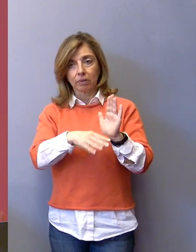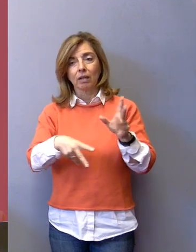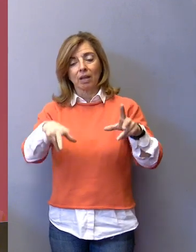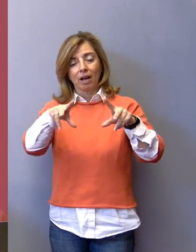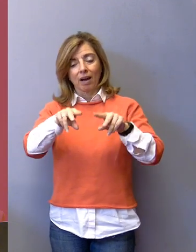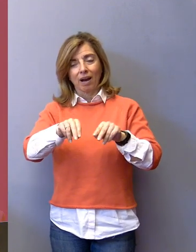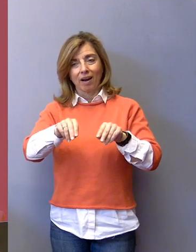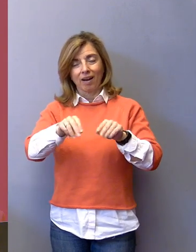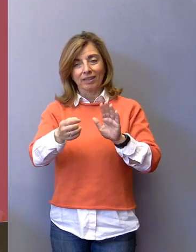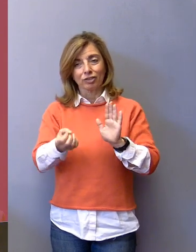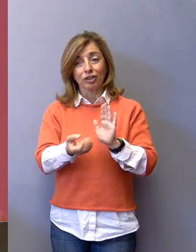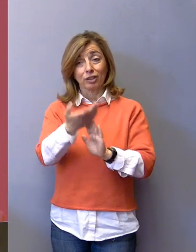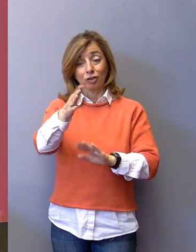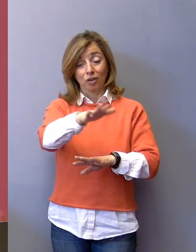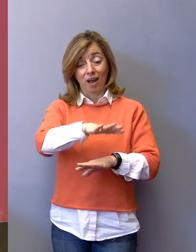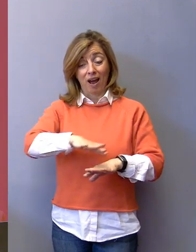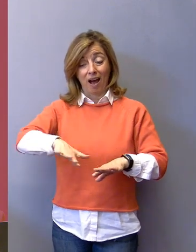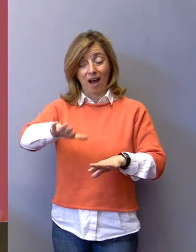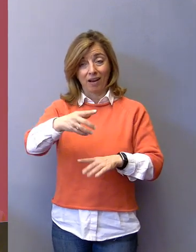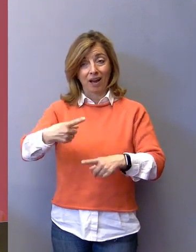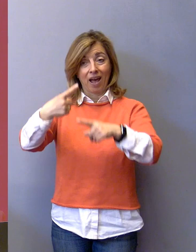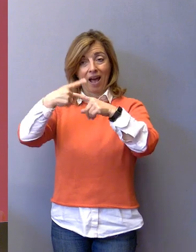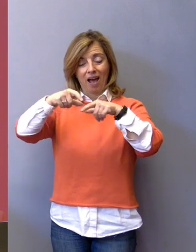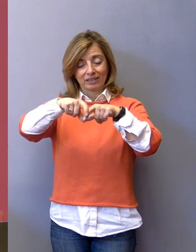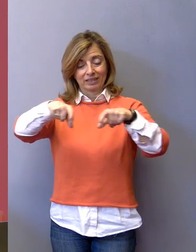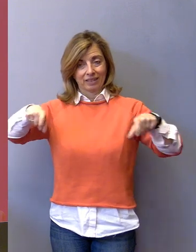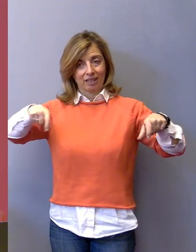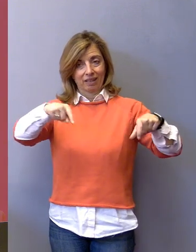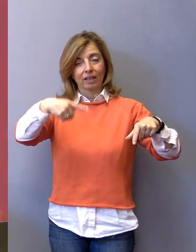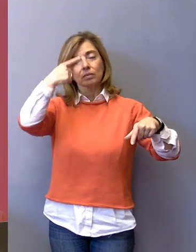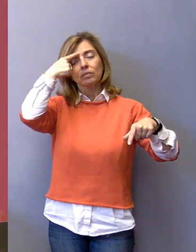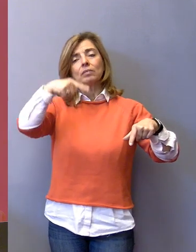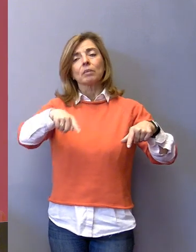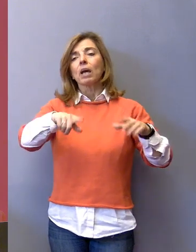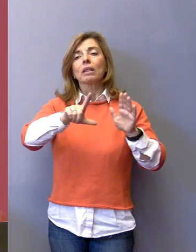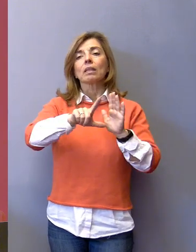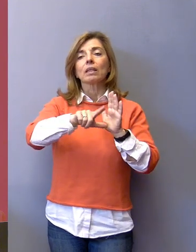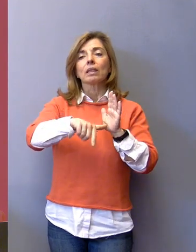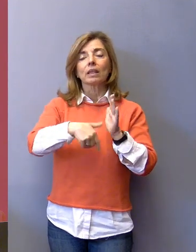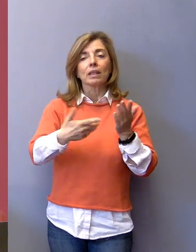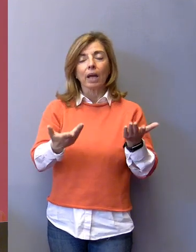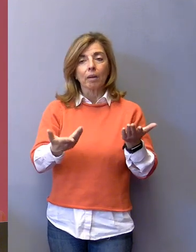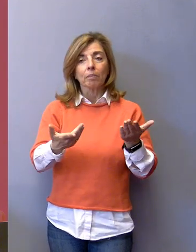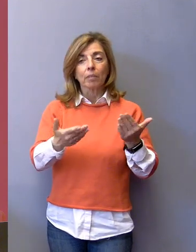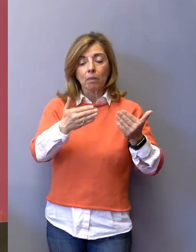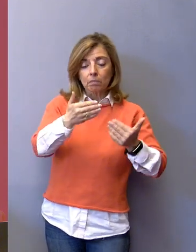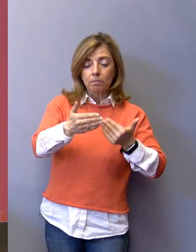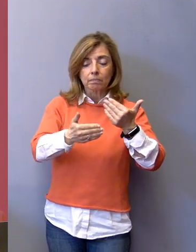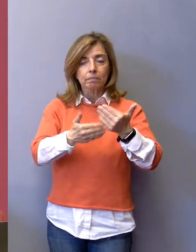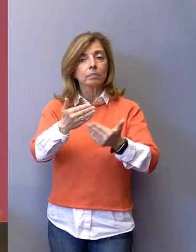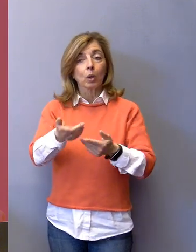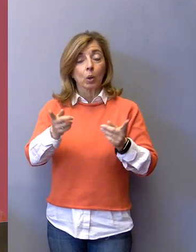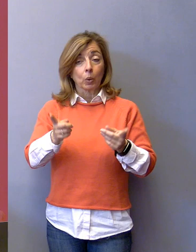dell'area che ospitava la diga di begato e la tempistica quali sono i prossimi passaggi futuri